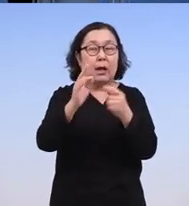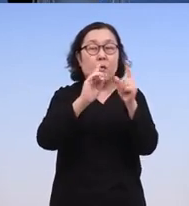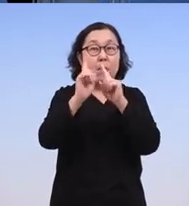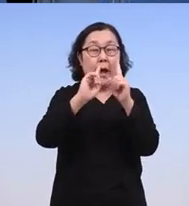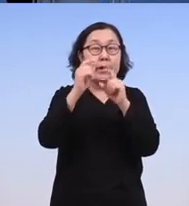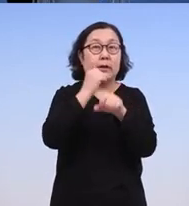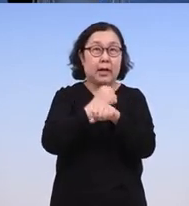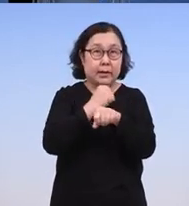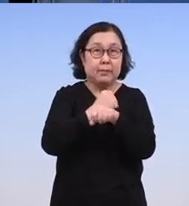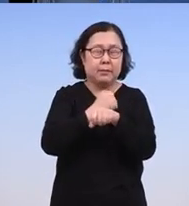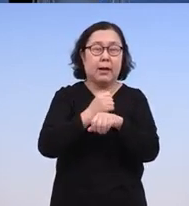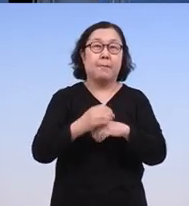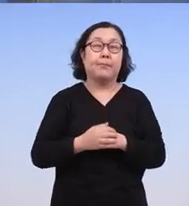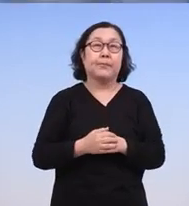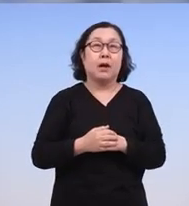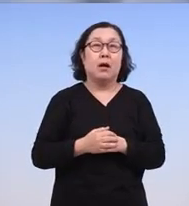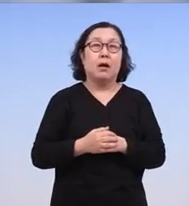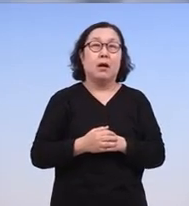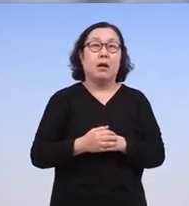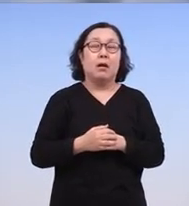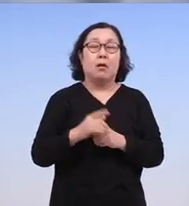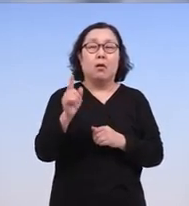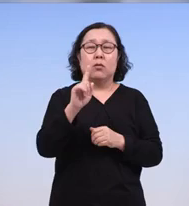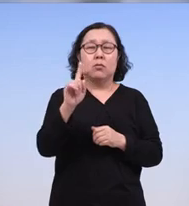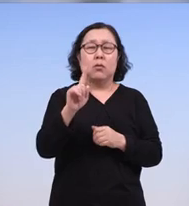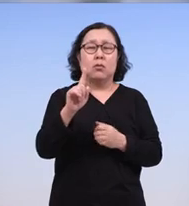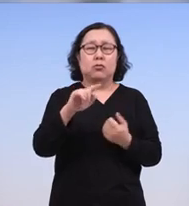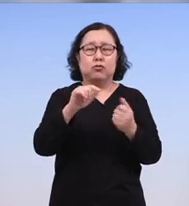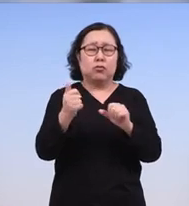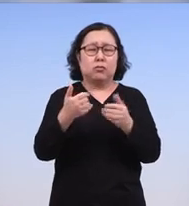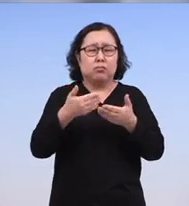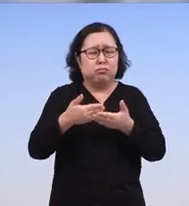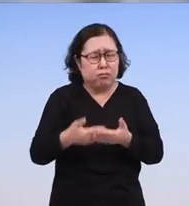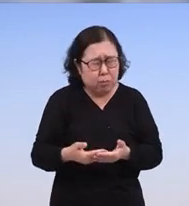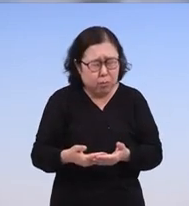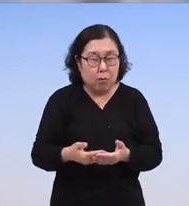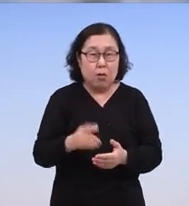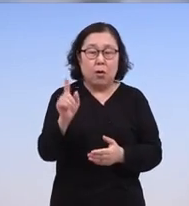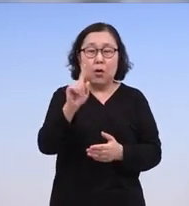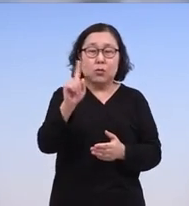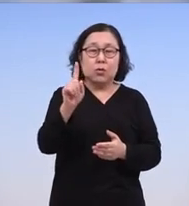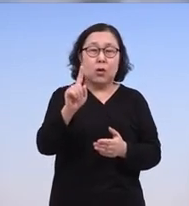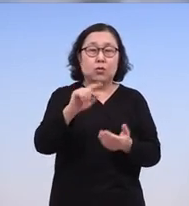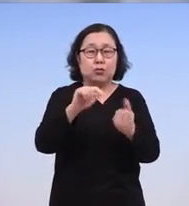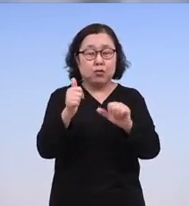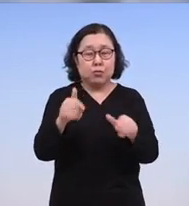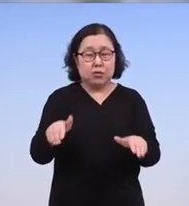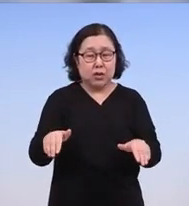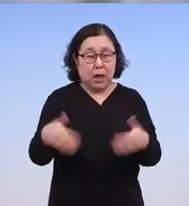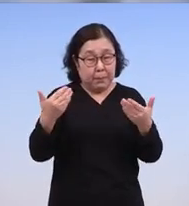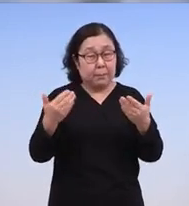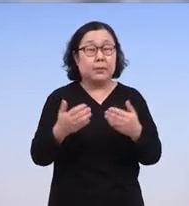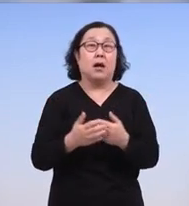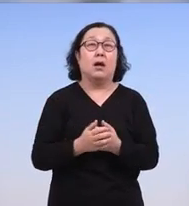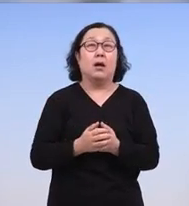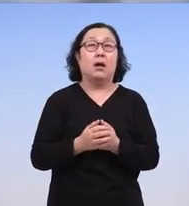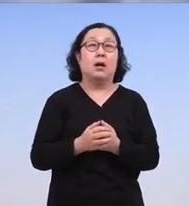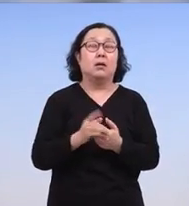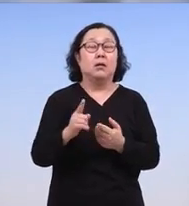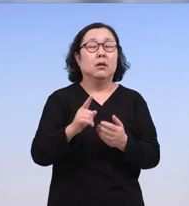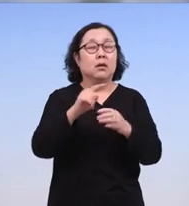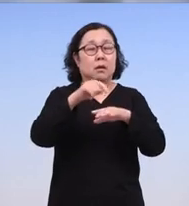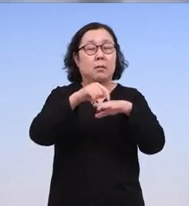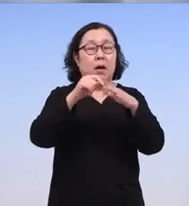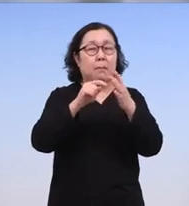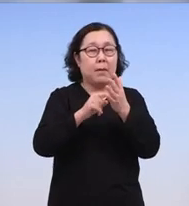제목을 이제 여기서 따오지 않았나 싶은데요. 어떤 죽음은 태산보다 무겁고 어떤 죽음은 새털보다